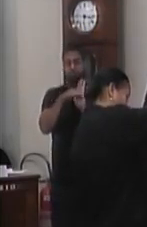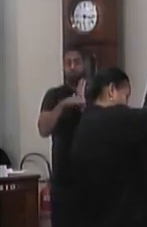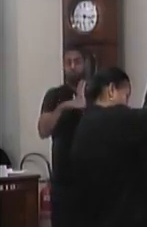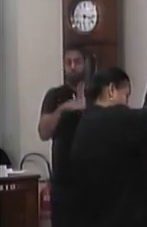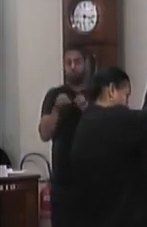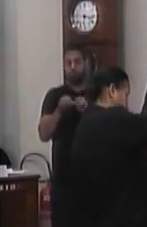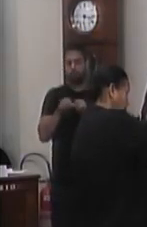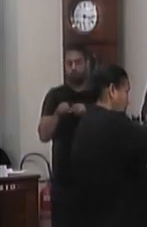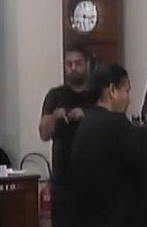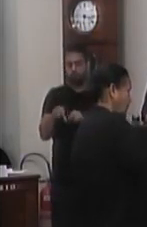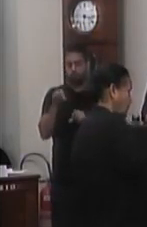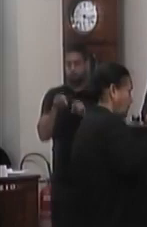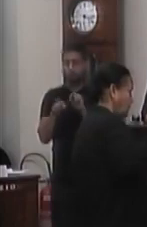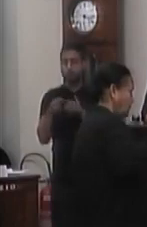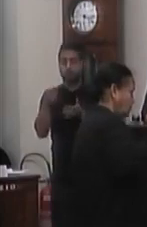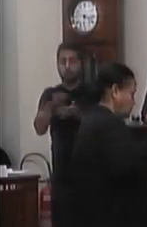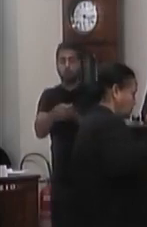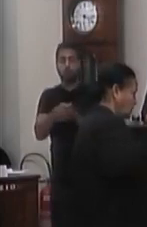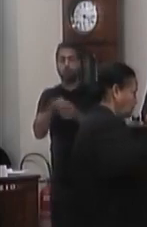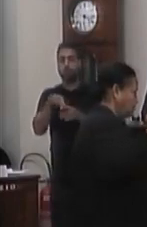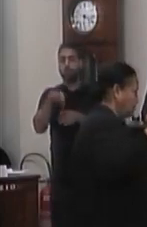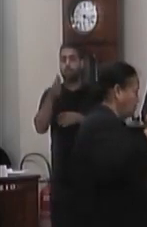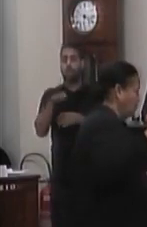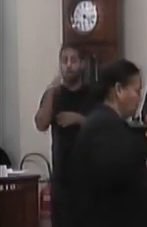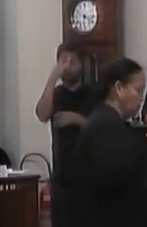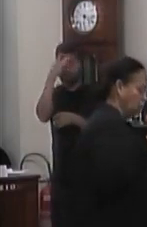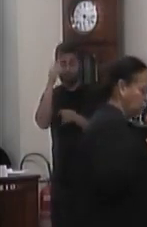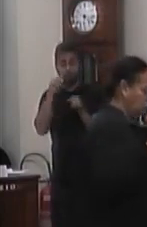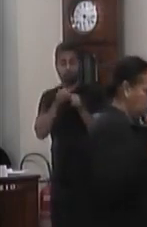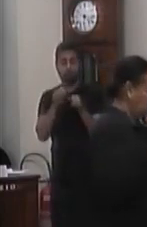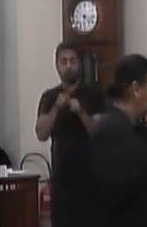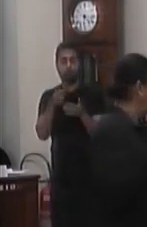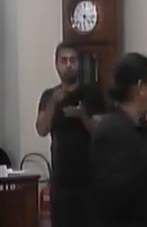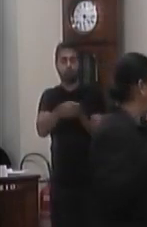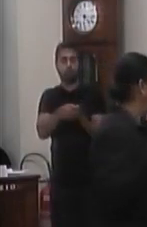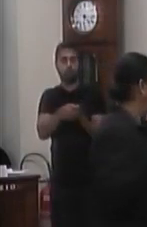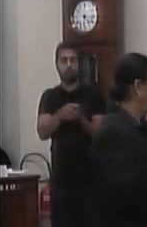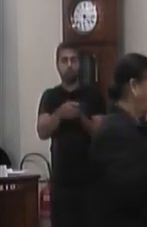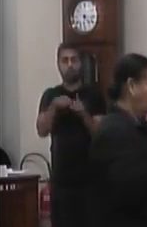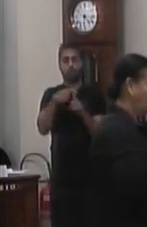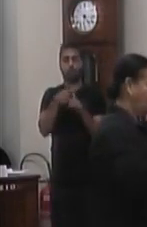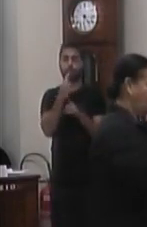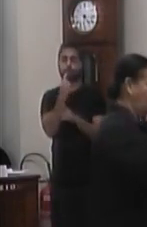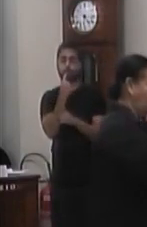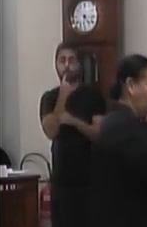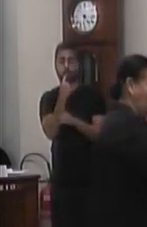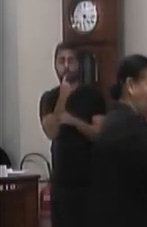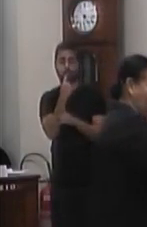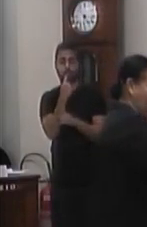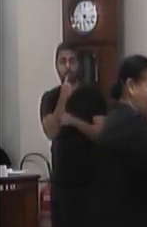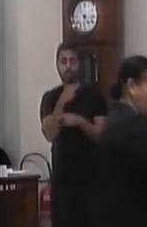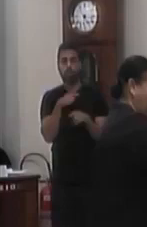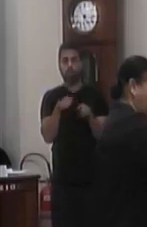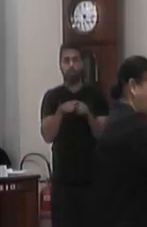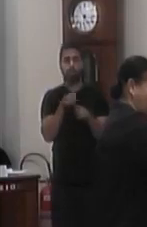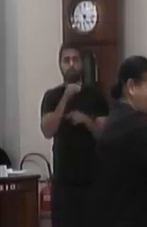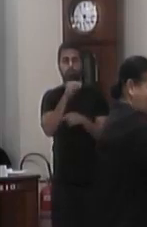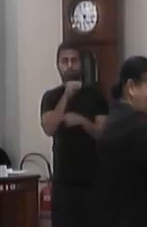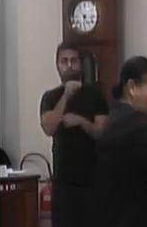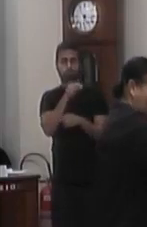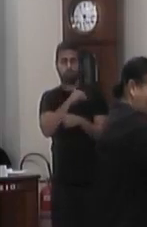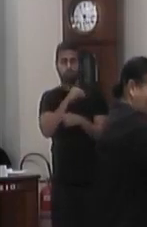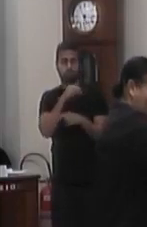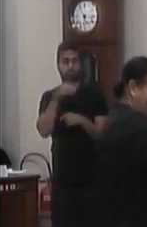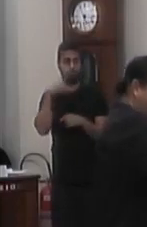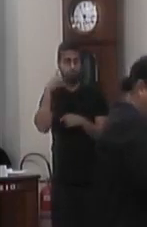a seleção desses pagamentos e quem faz a seleção desses pagamentos da Cruz Vermelha, tanto dos honorários dos